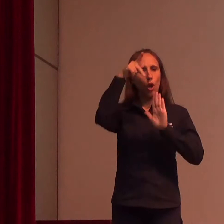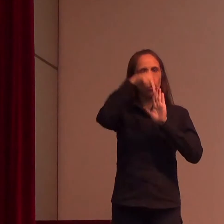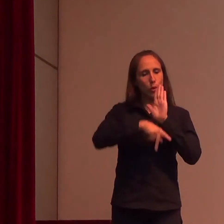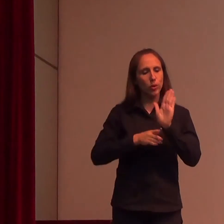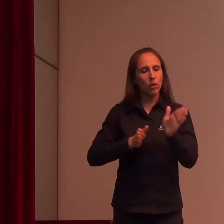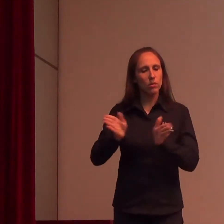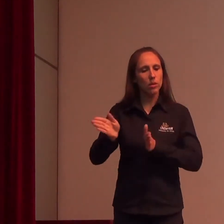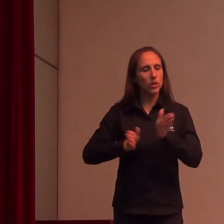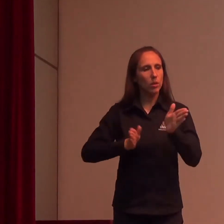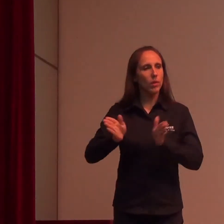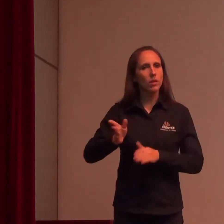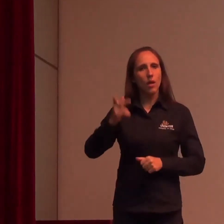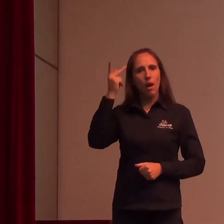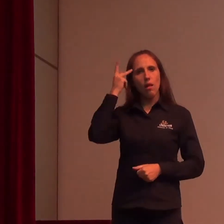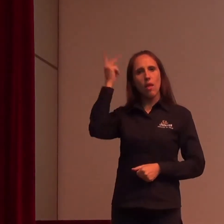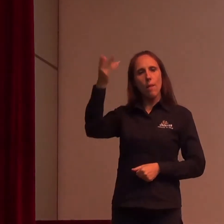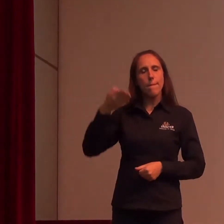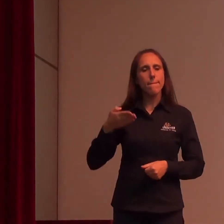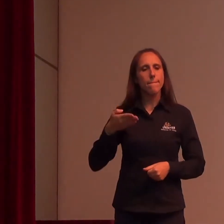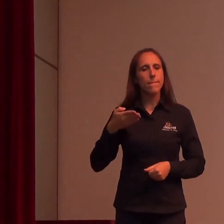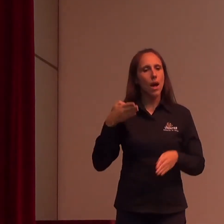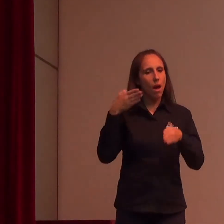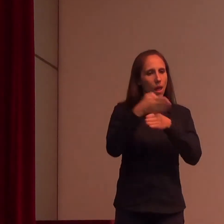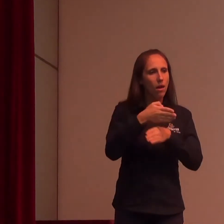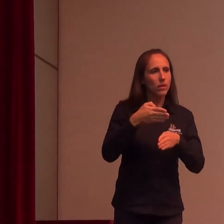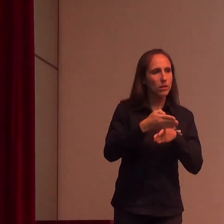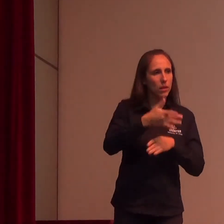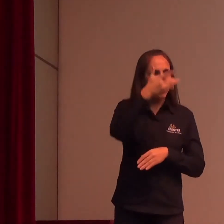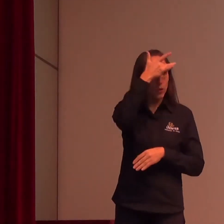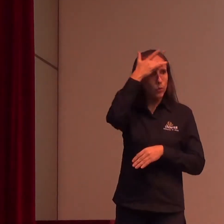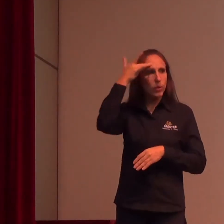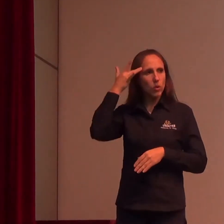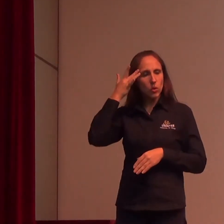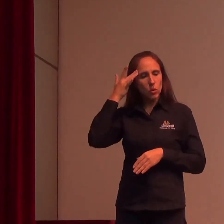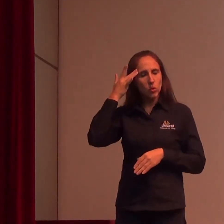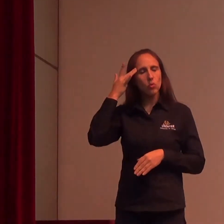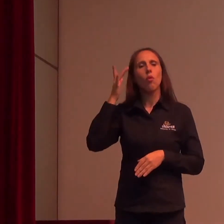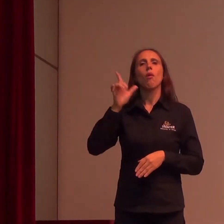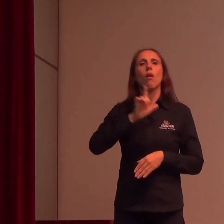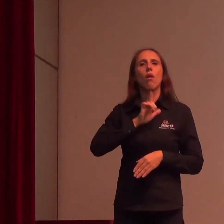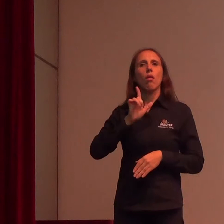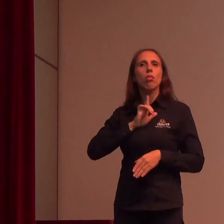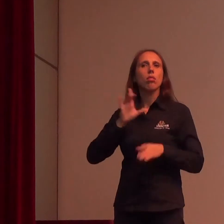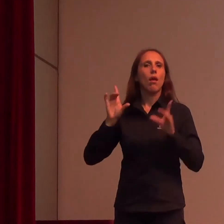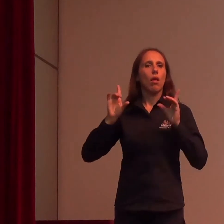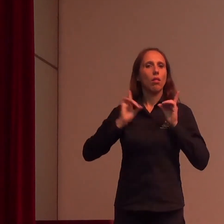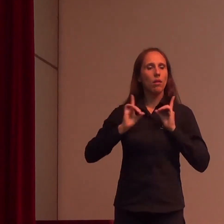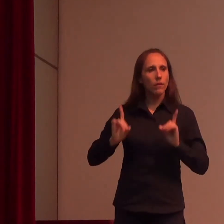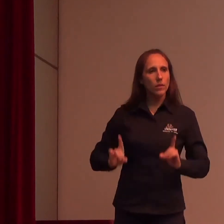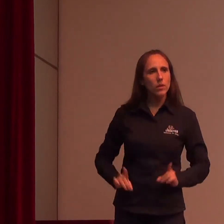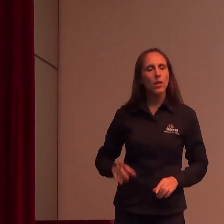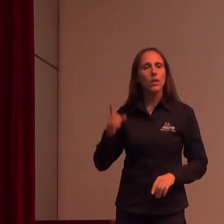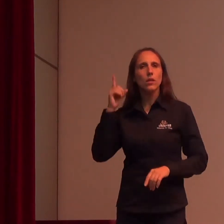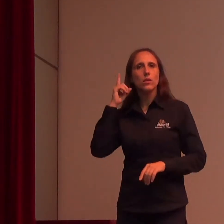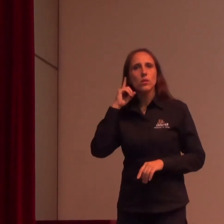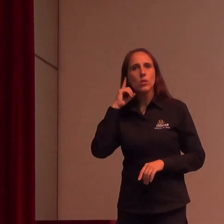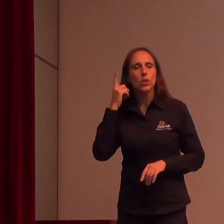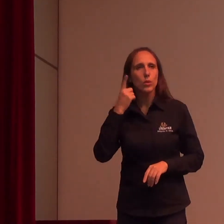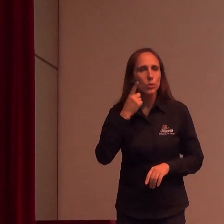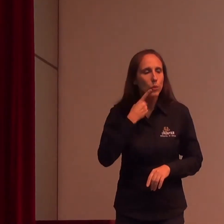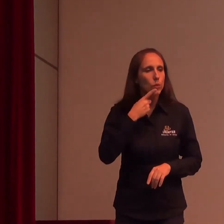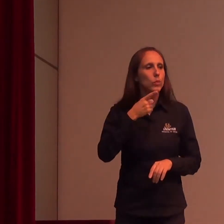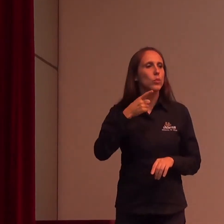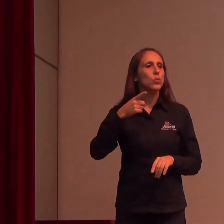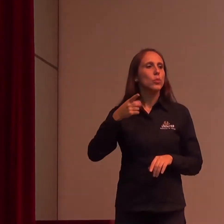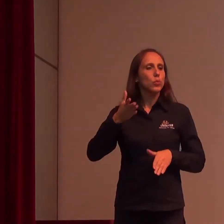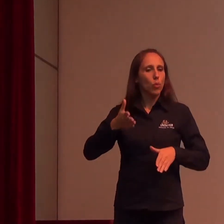acesso de pessoas com deficiência auditiva, locomotora, visual e de aparelho fonador